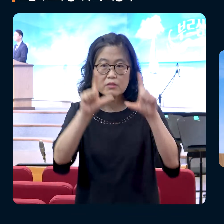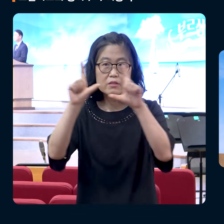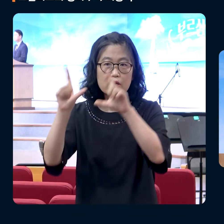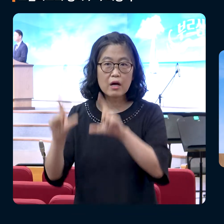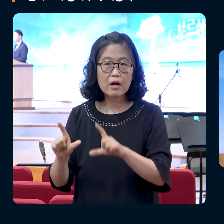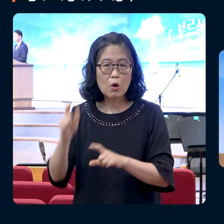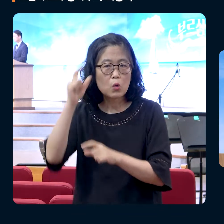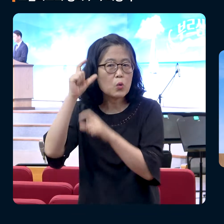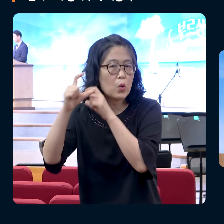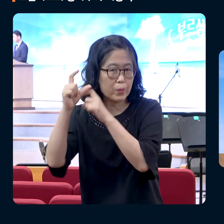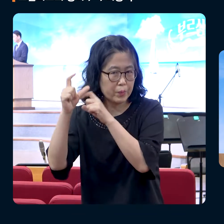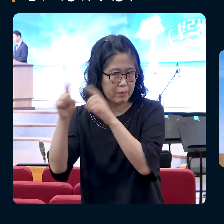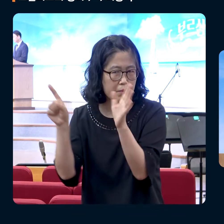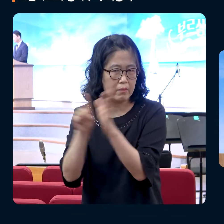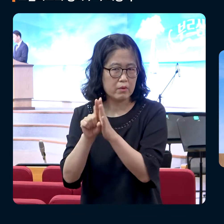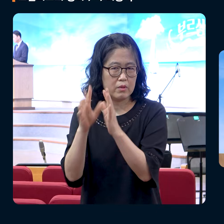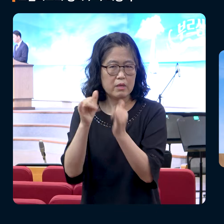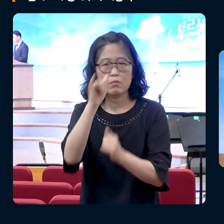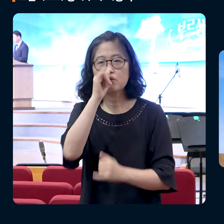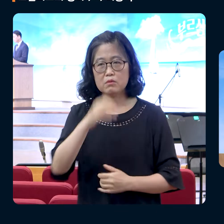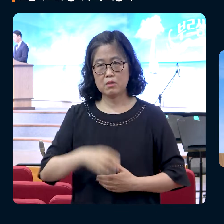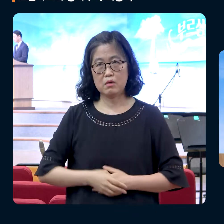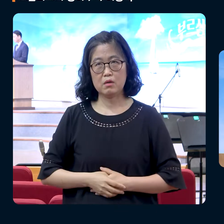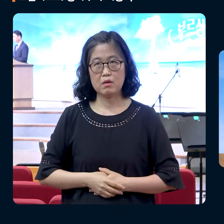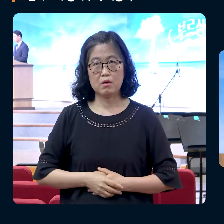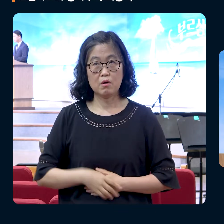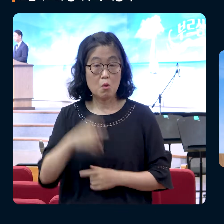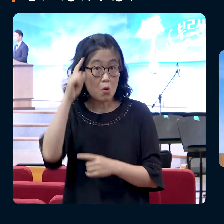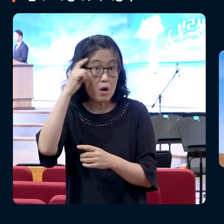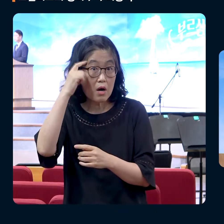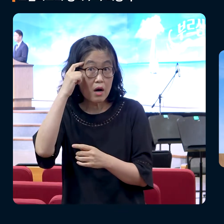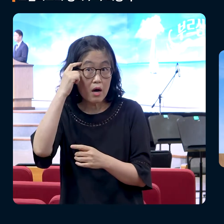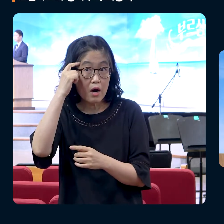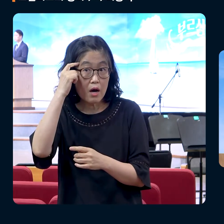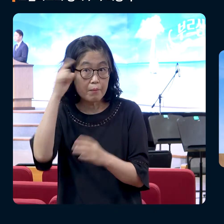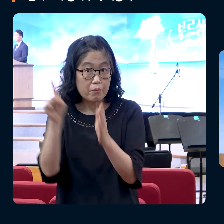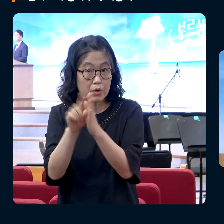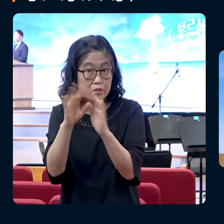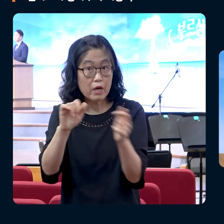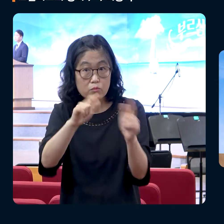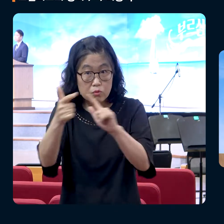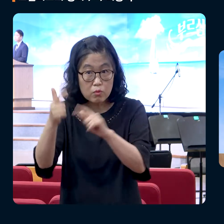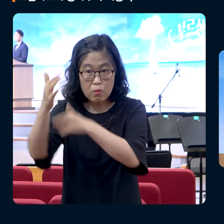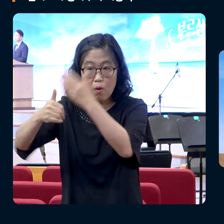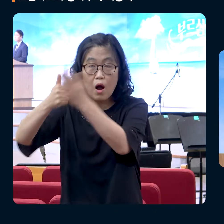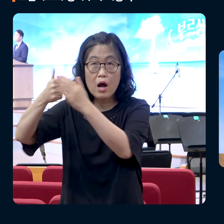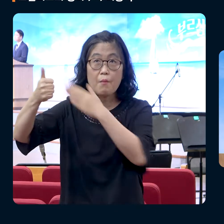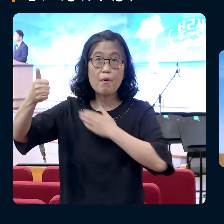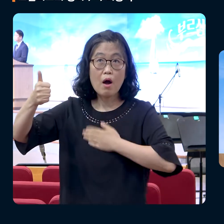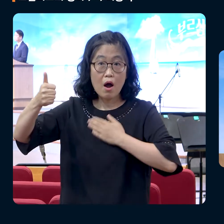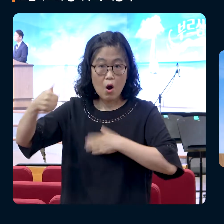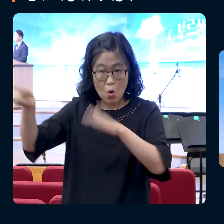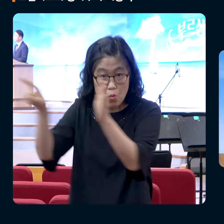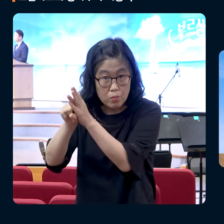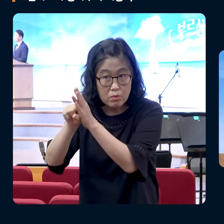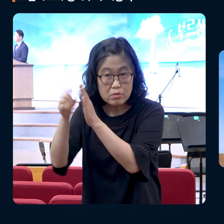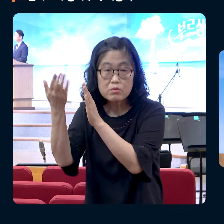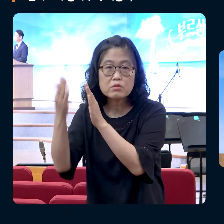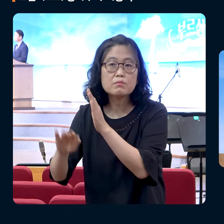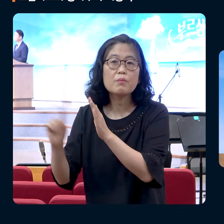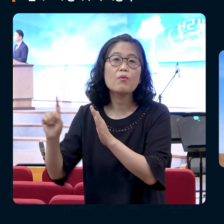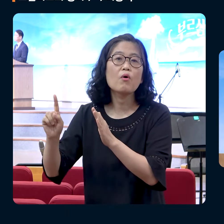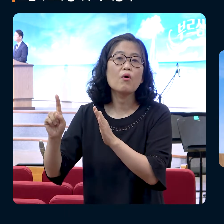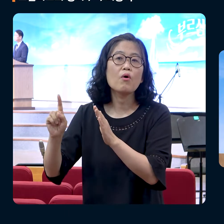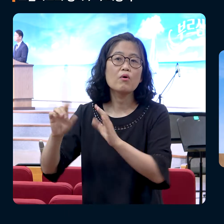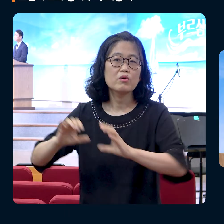믿음의 고민을 했던 것 같습니다. 왜냐하면 그들 역시 하나님을 알았고 하나님을 믿었지만